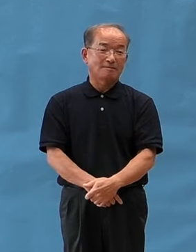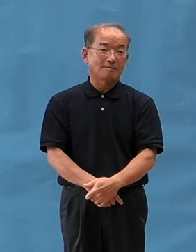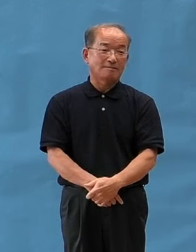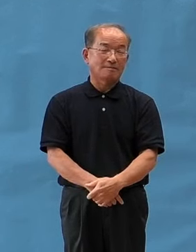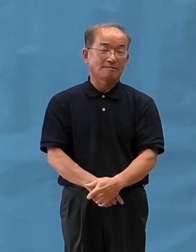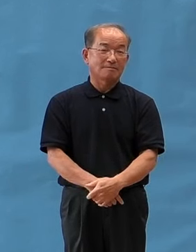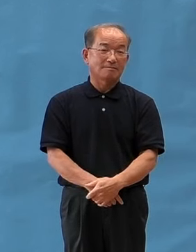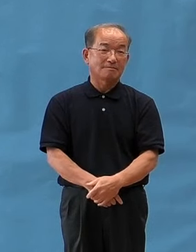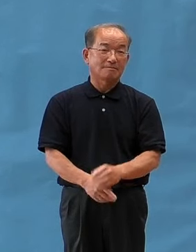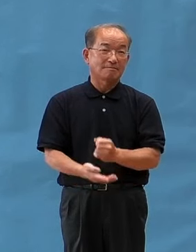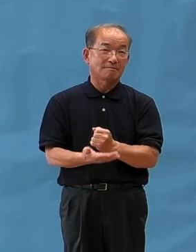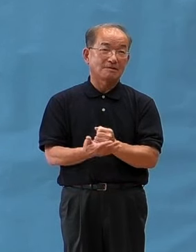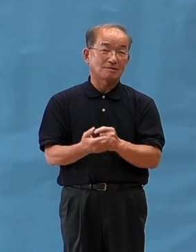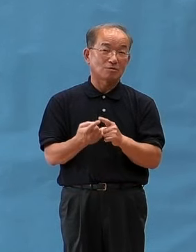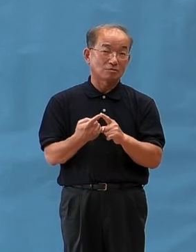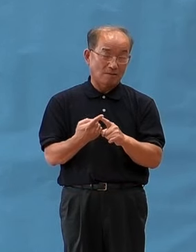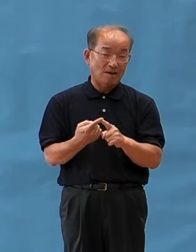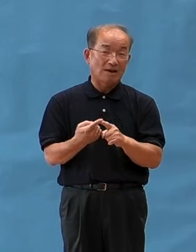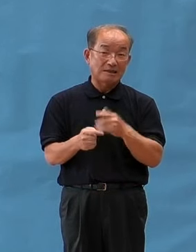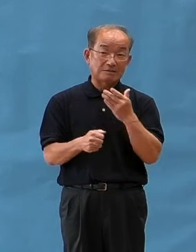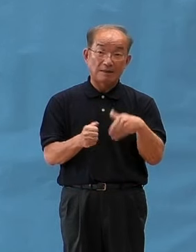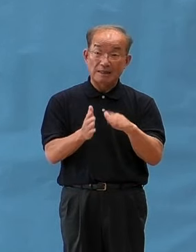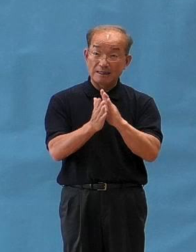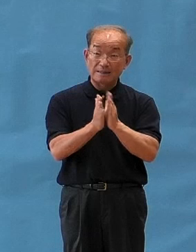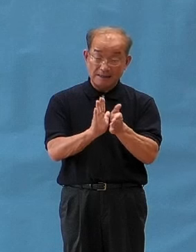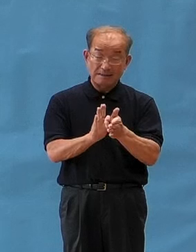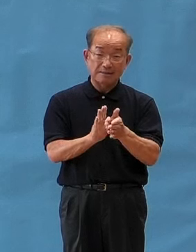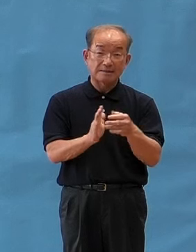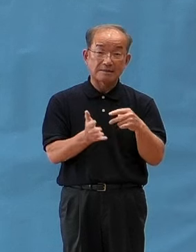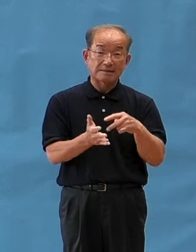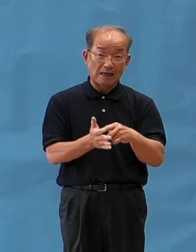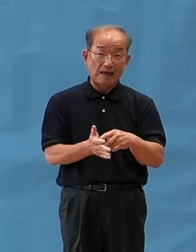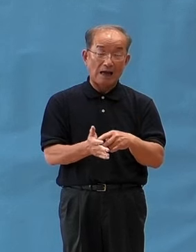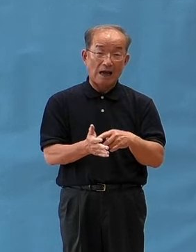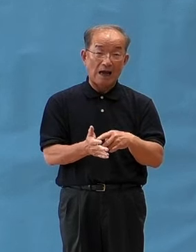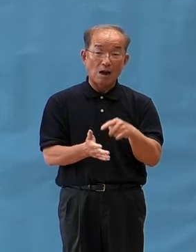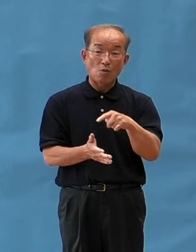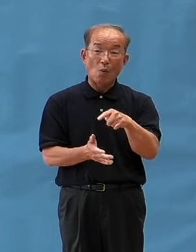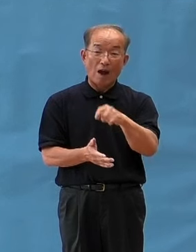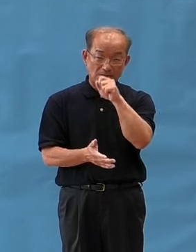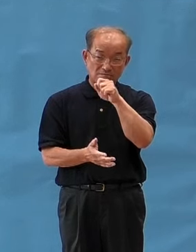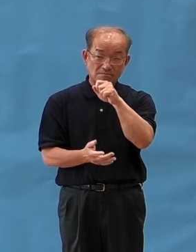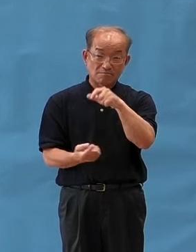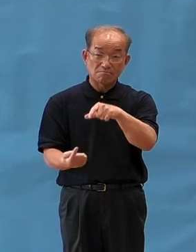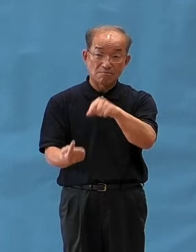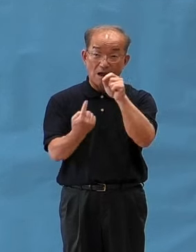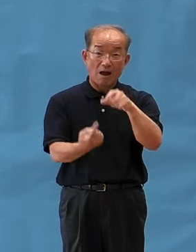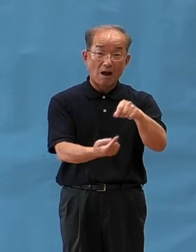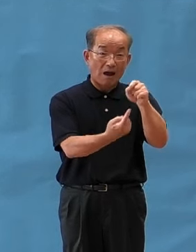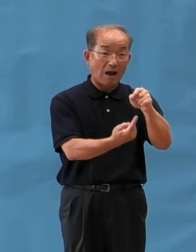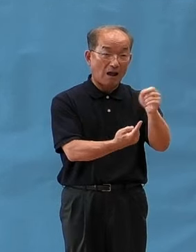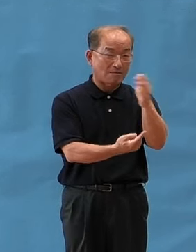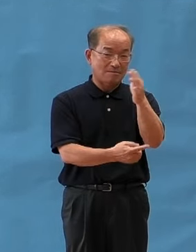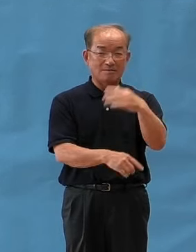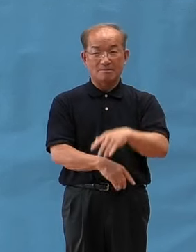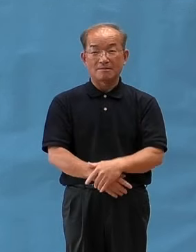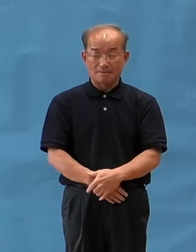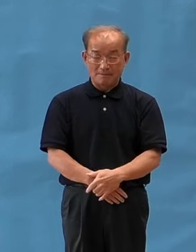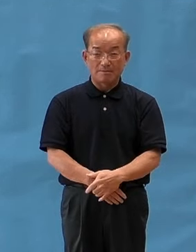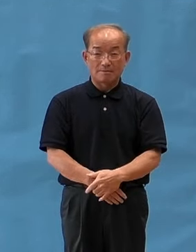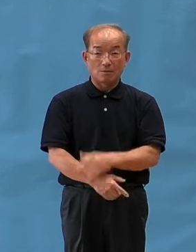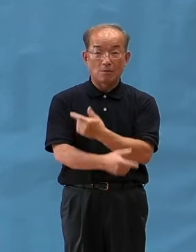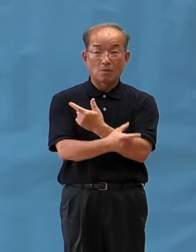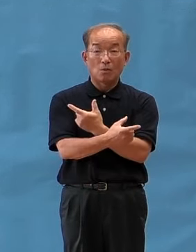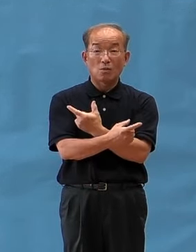一つシビアな現実を申し上げますと、島根県がここがいいとかって言って我々が選ぶ立場じゃないんです。お互